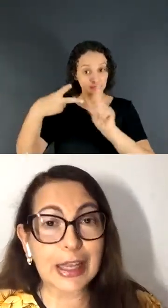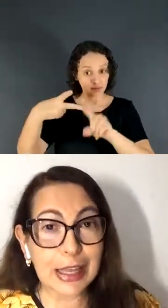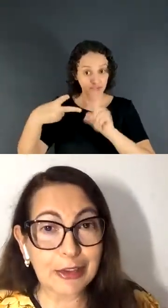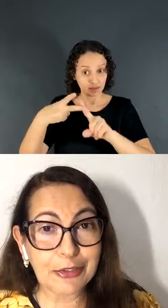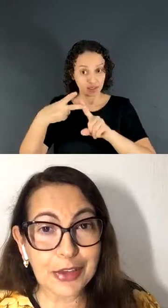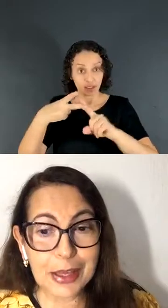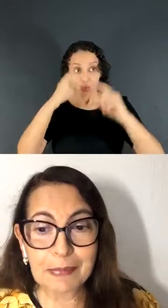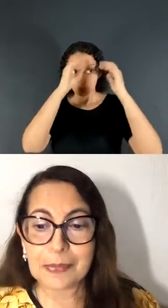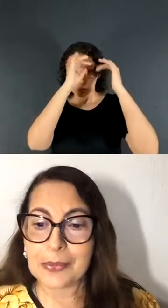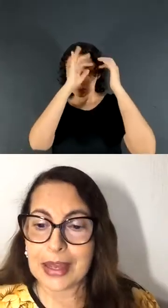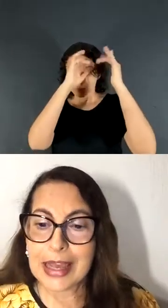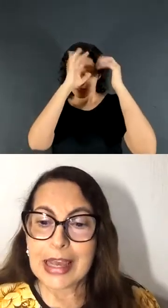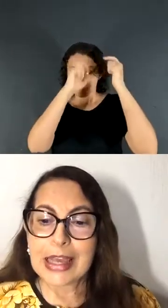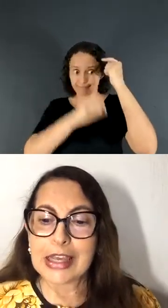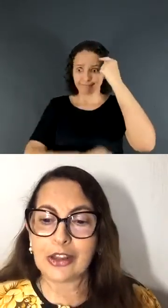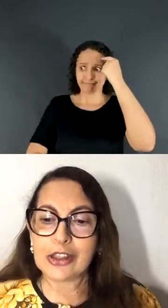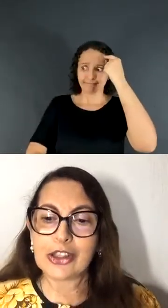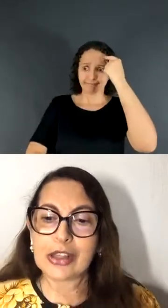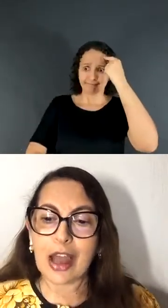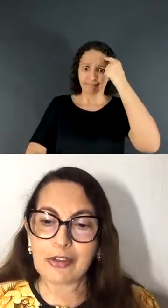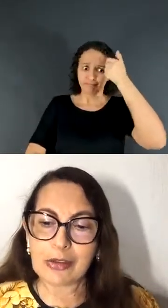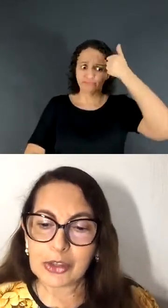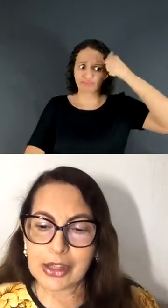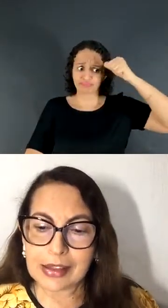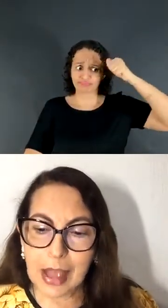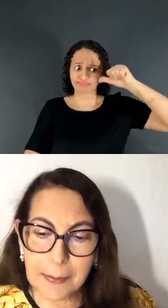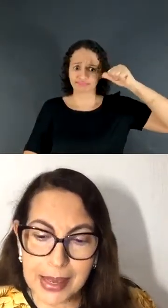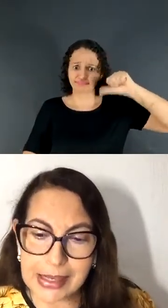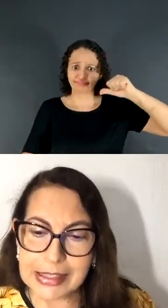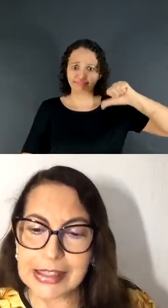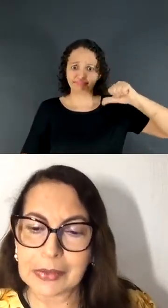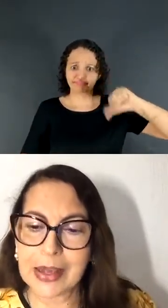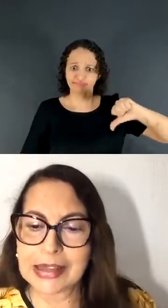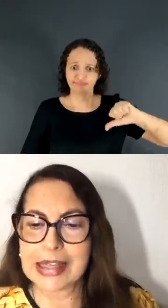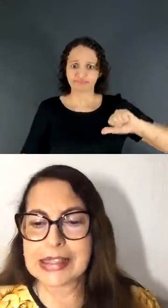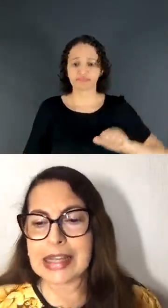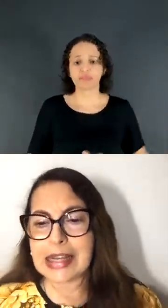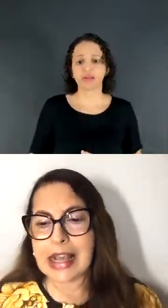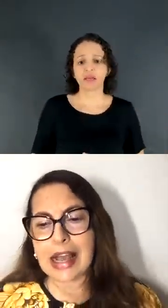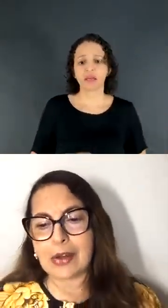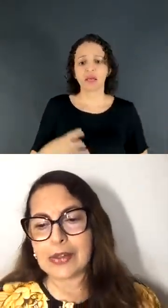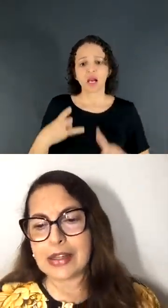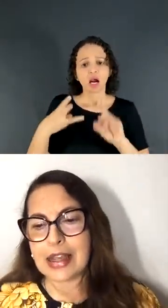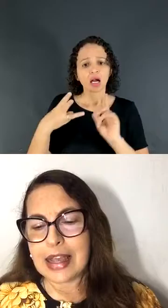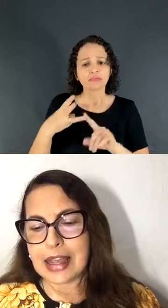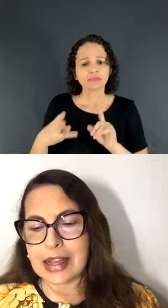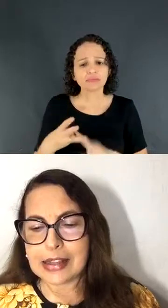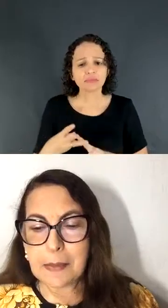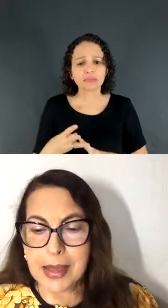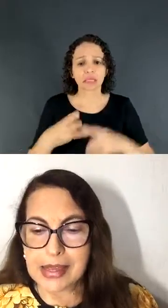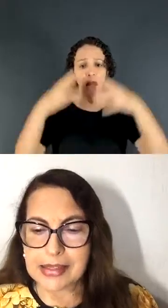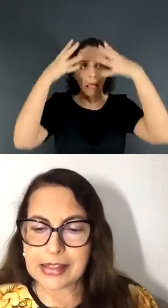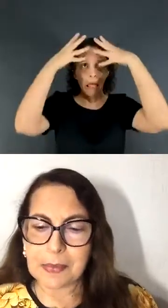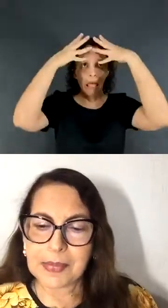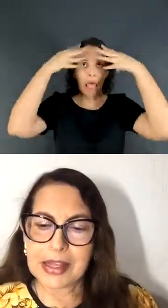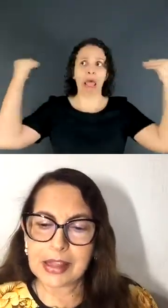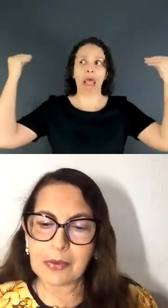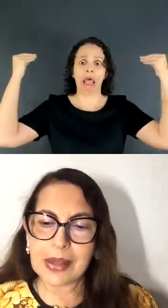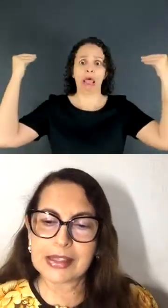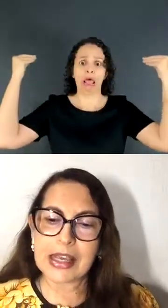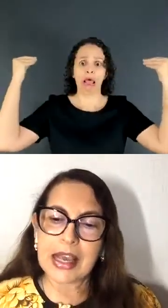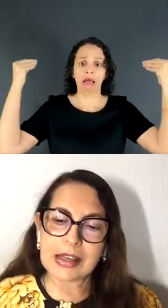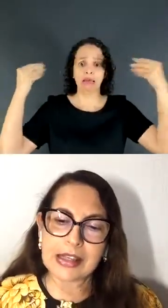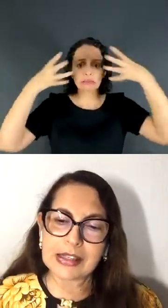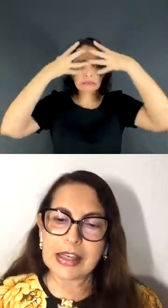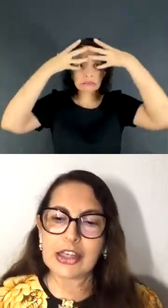cognitiva leve, né? E nós estávamos na demência, né? A terceira causa é a demência.